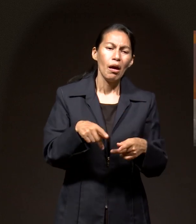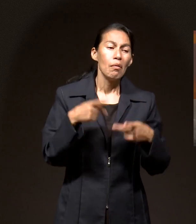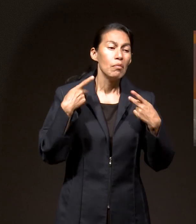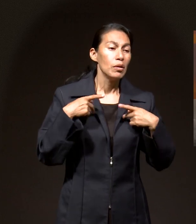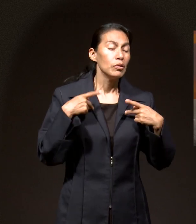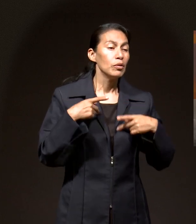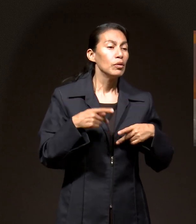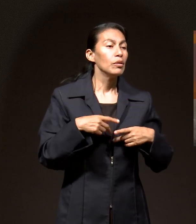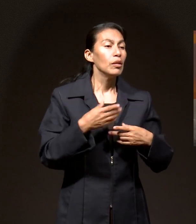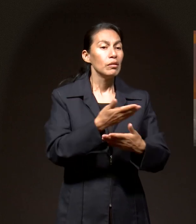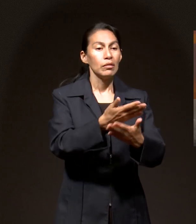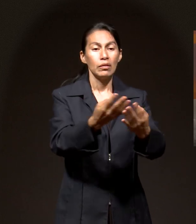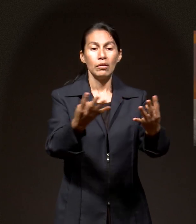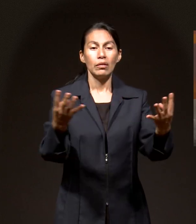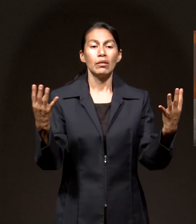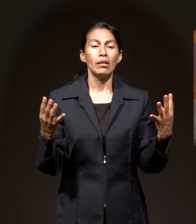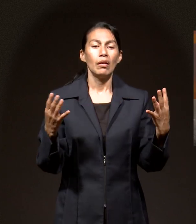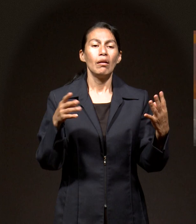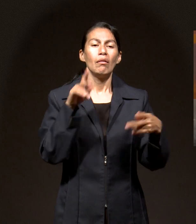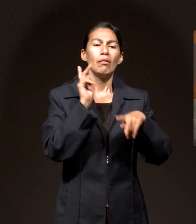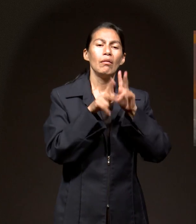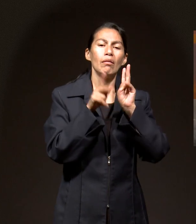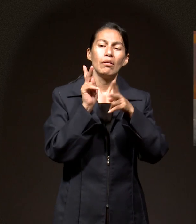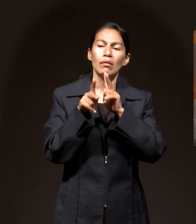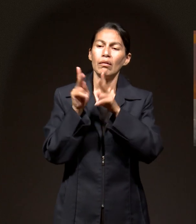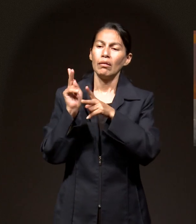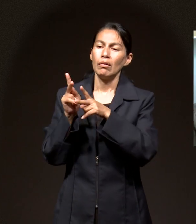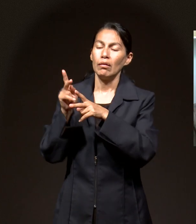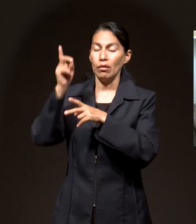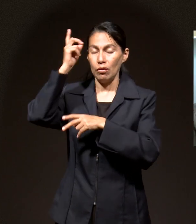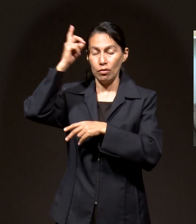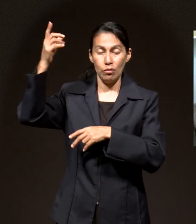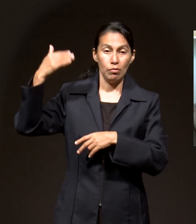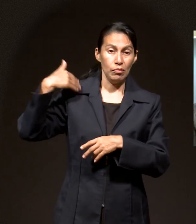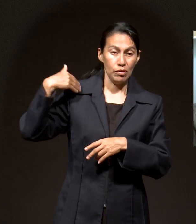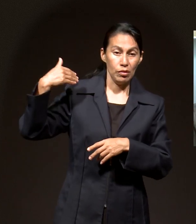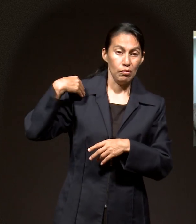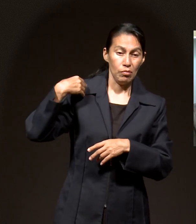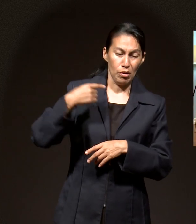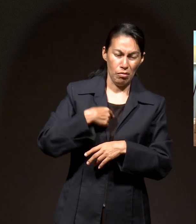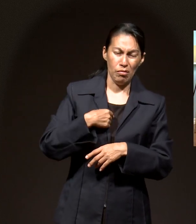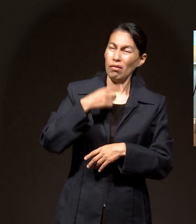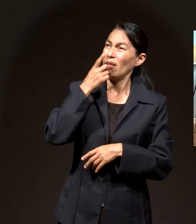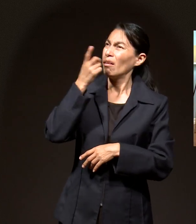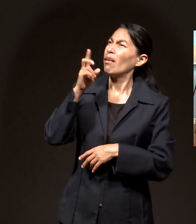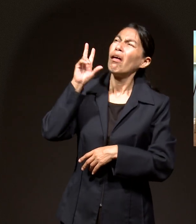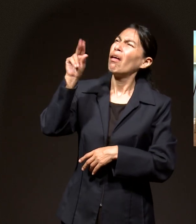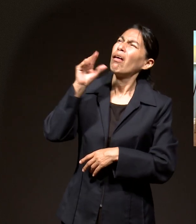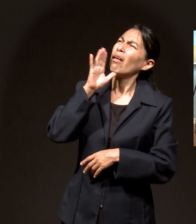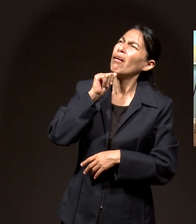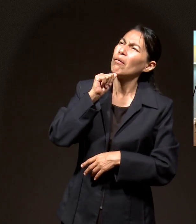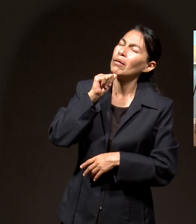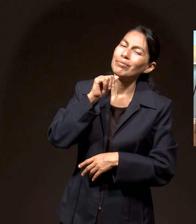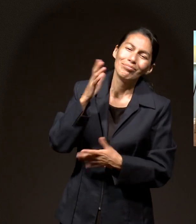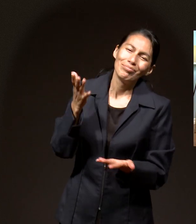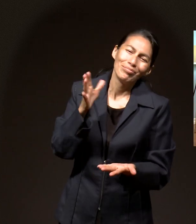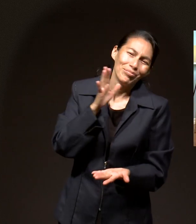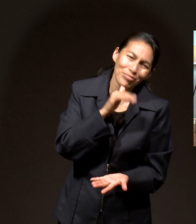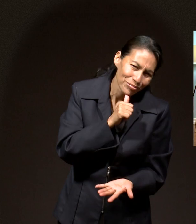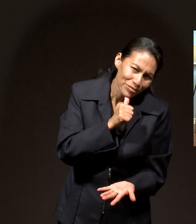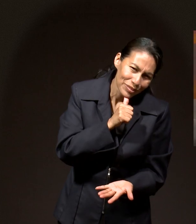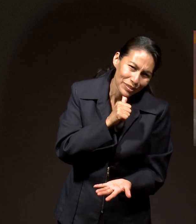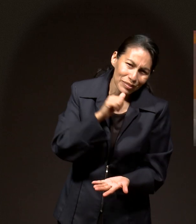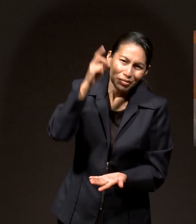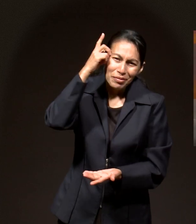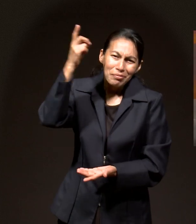cuando Dios llama, pues no puedes decir que no, ¿verdad? Porque te capacita. Es que, mire, gracias a Dios, como le comento, la